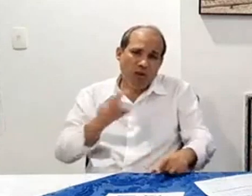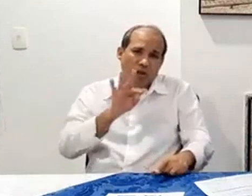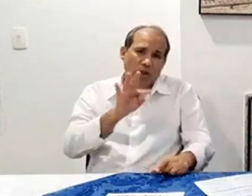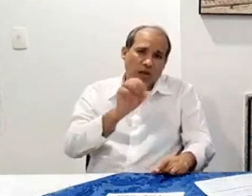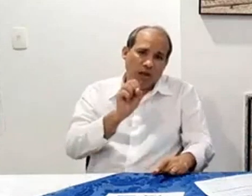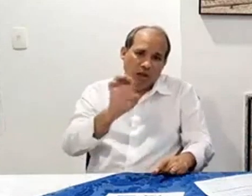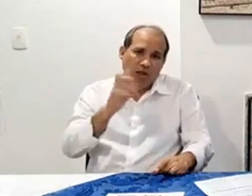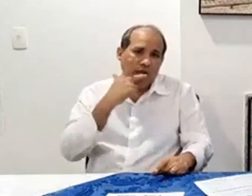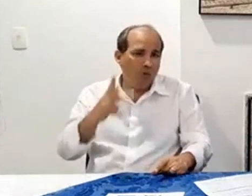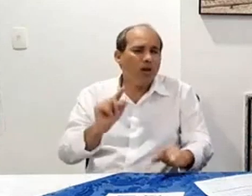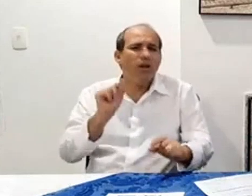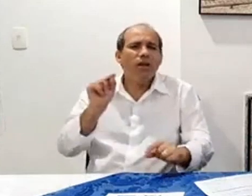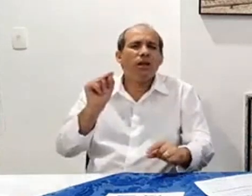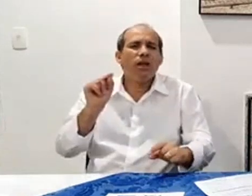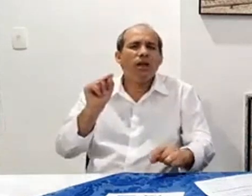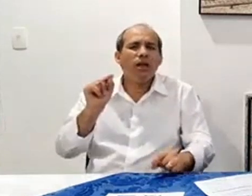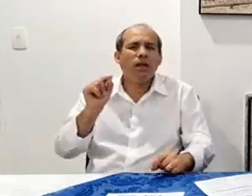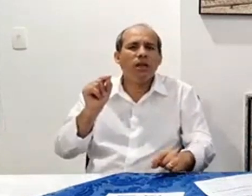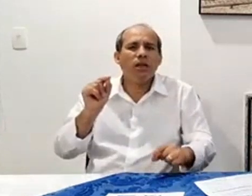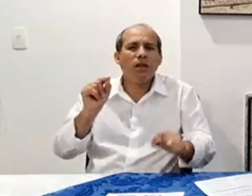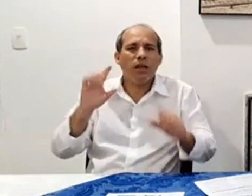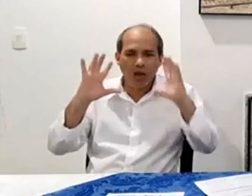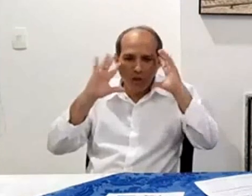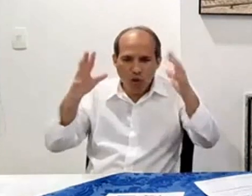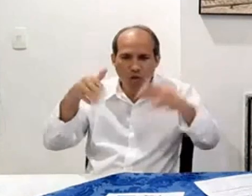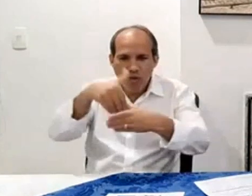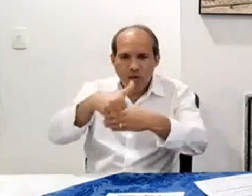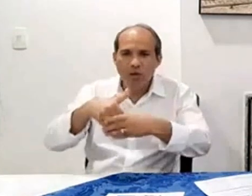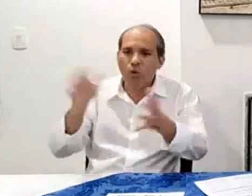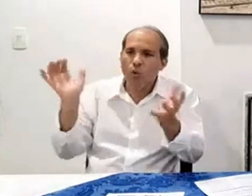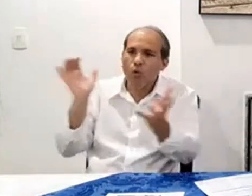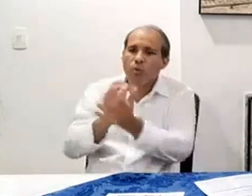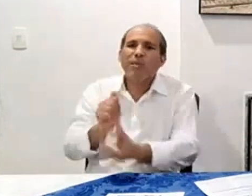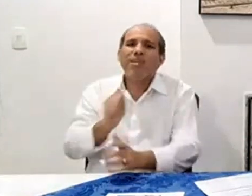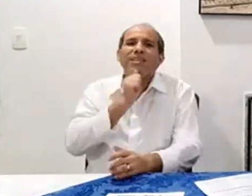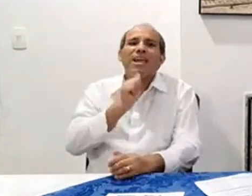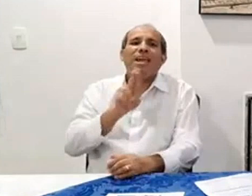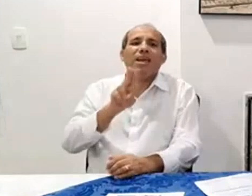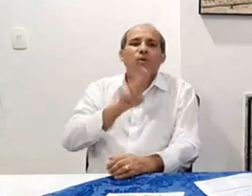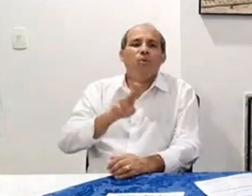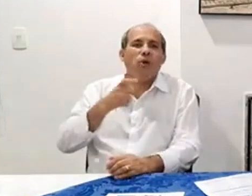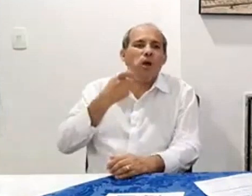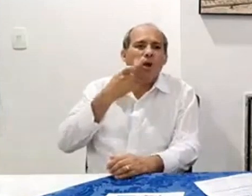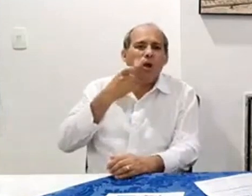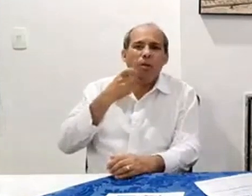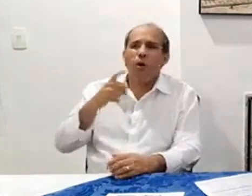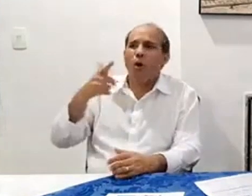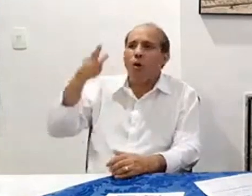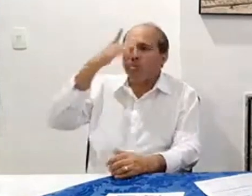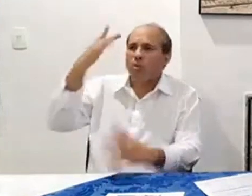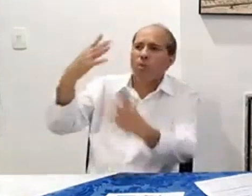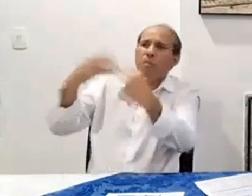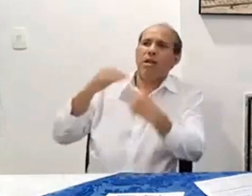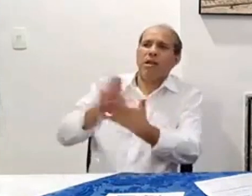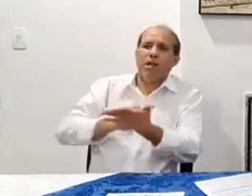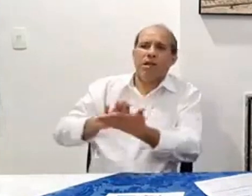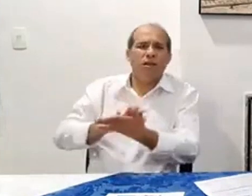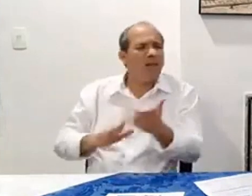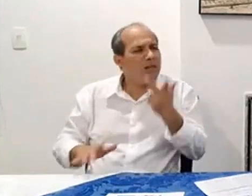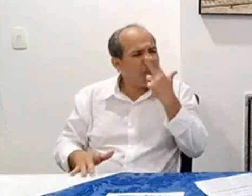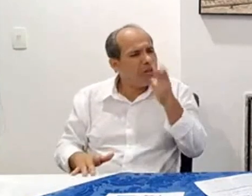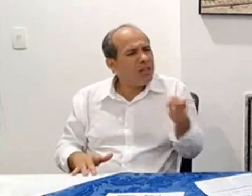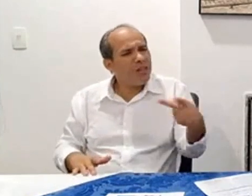de eleição são as forças desarmadas. Ninguém nada interferirá no sistema eleitoral. Eu não sei onde está tirando esse